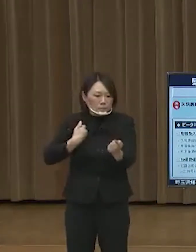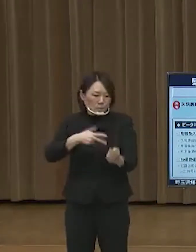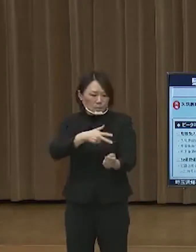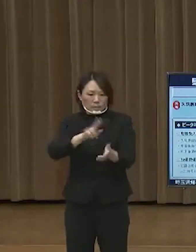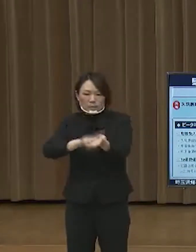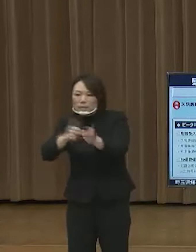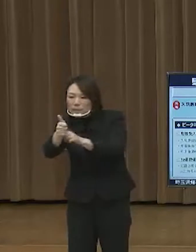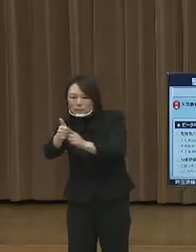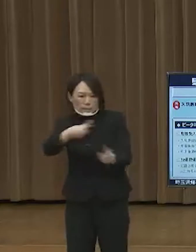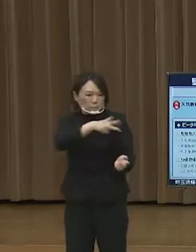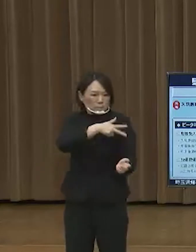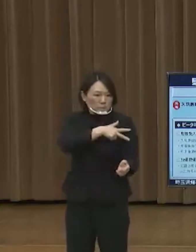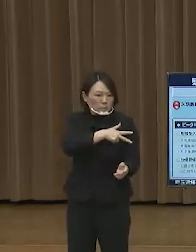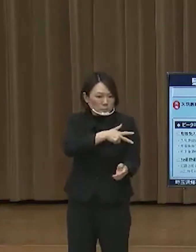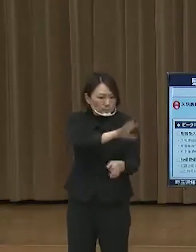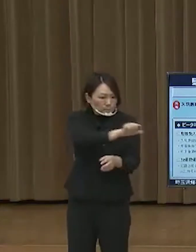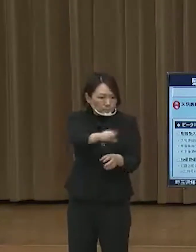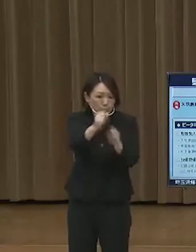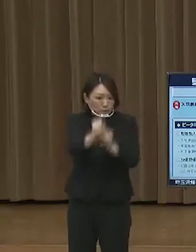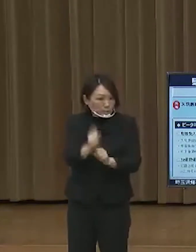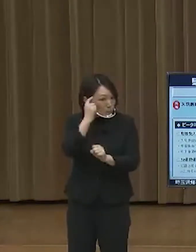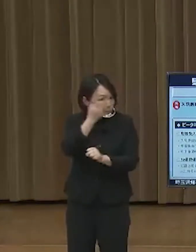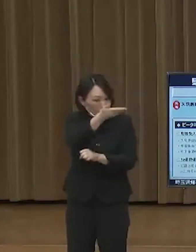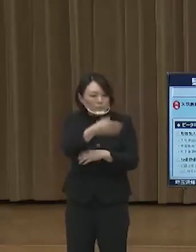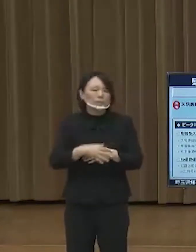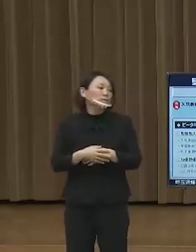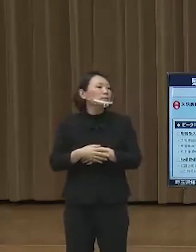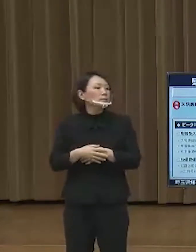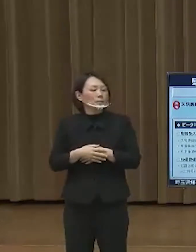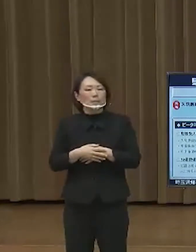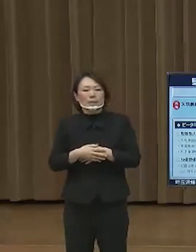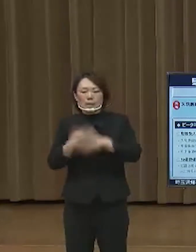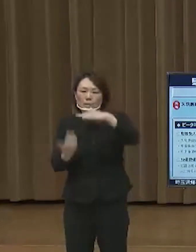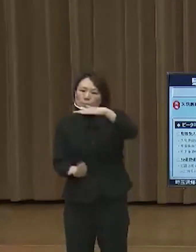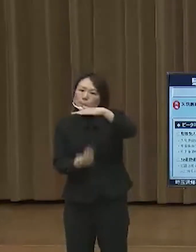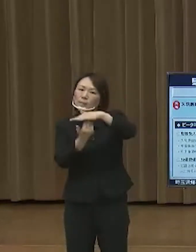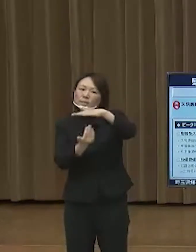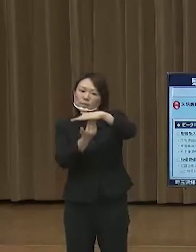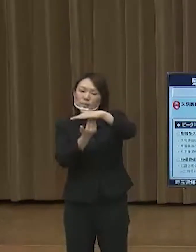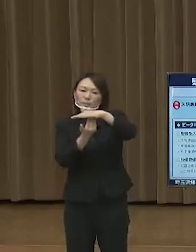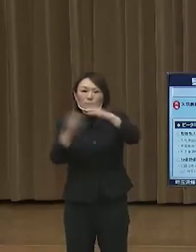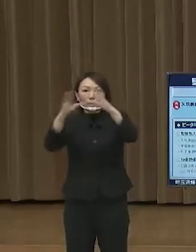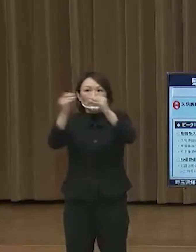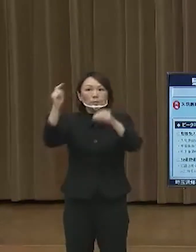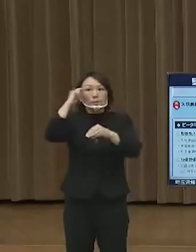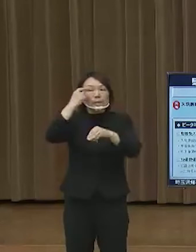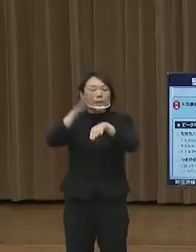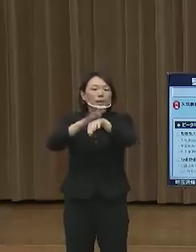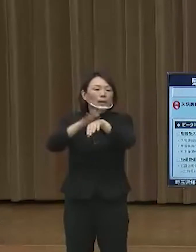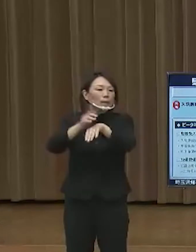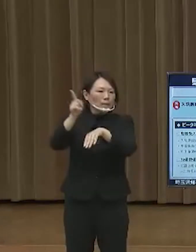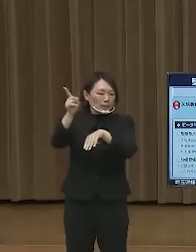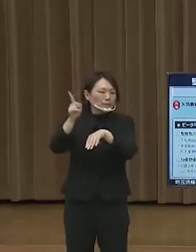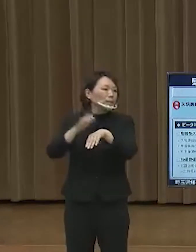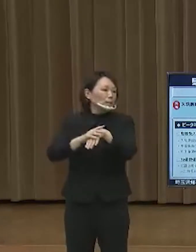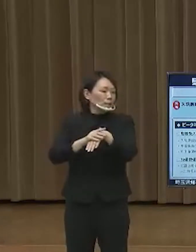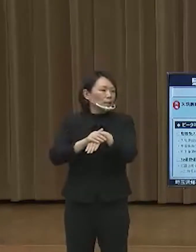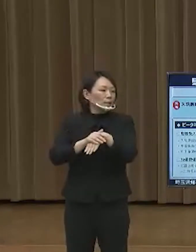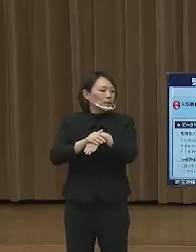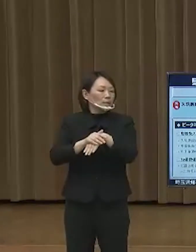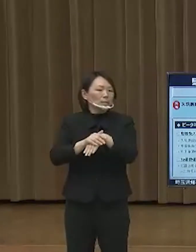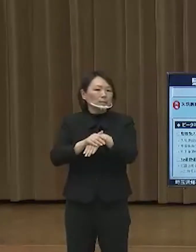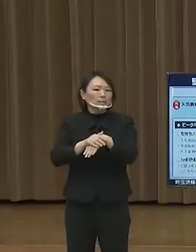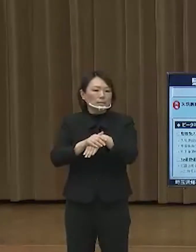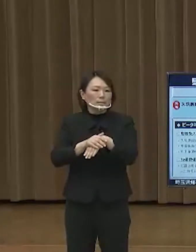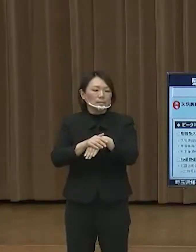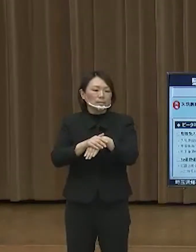は、実は当初のですね、国の説明は野戦病院的なという話がありました。そ